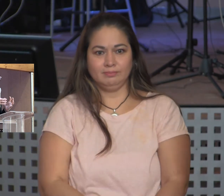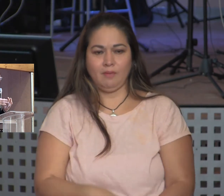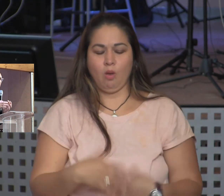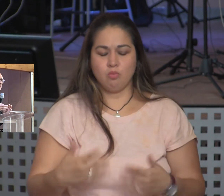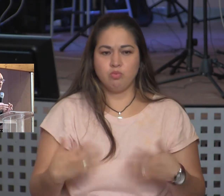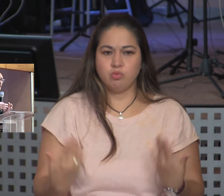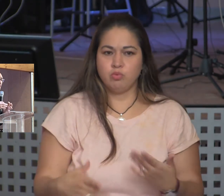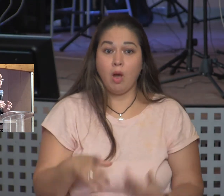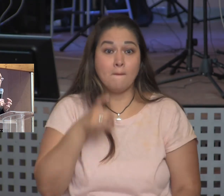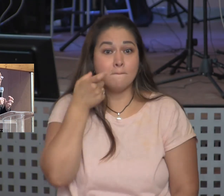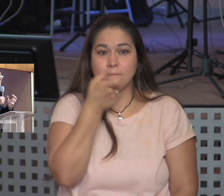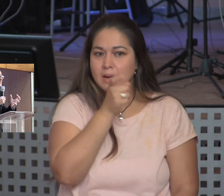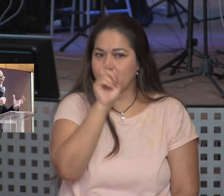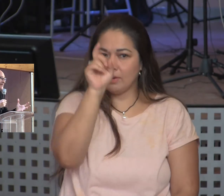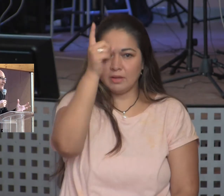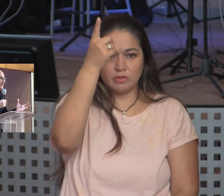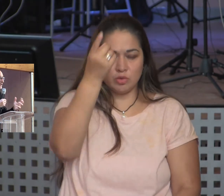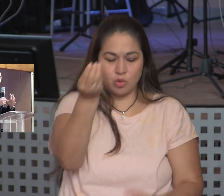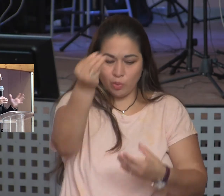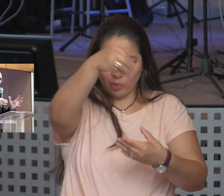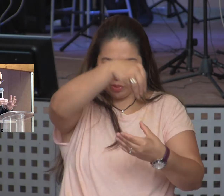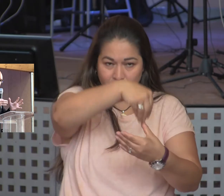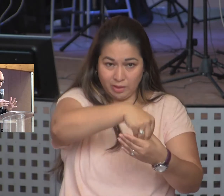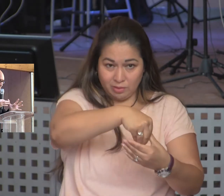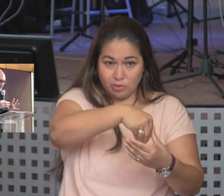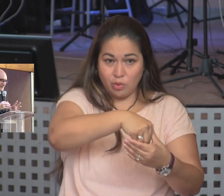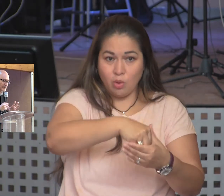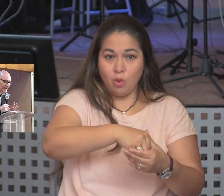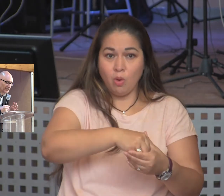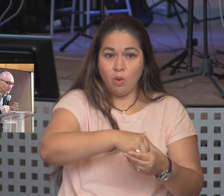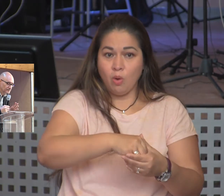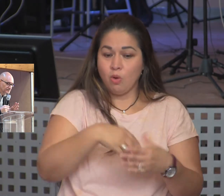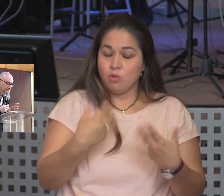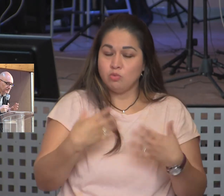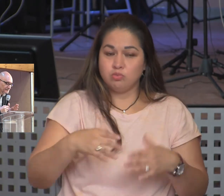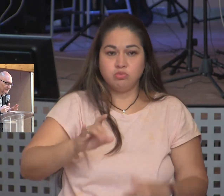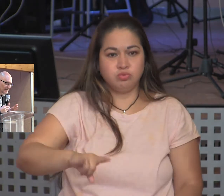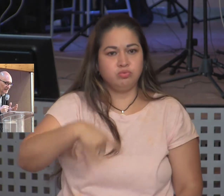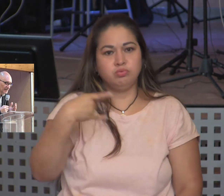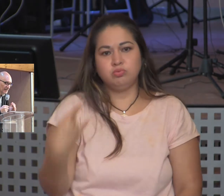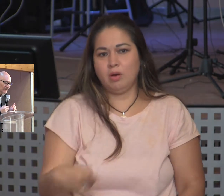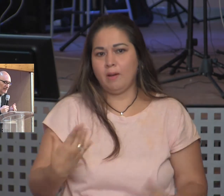grande, profundo, a la paz que sencillo, tremendo.